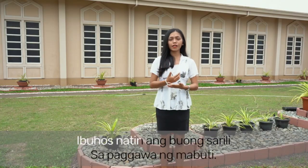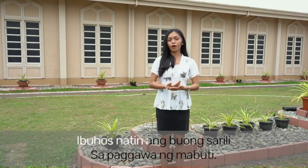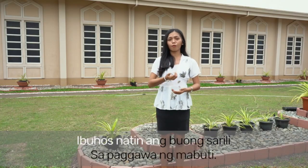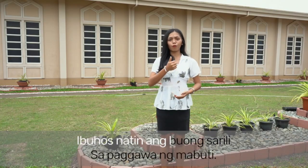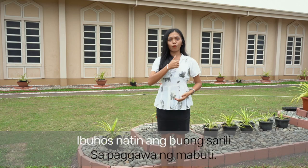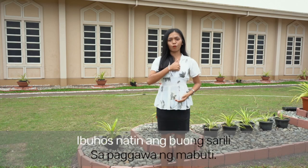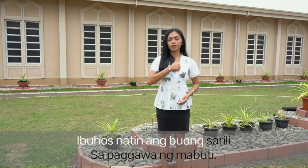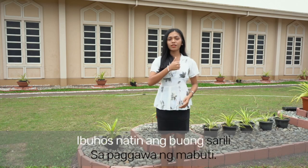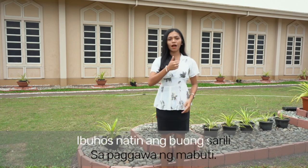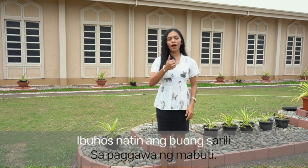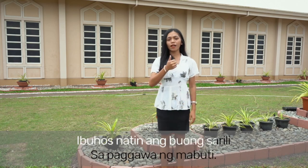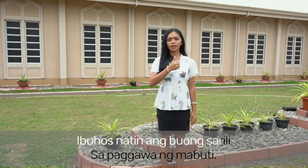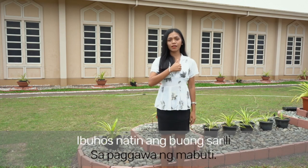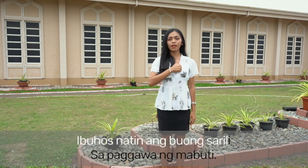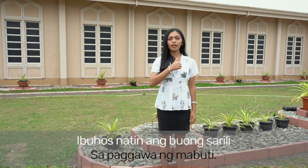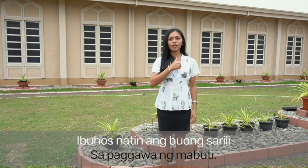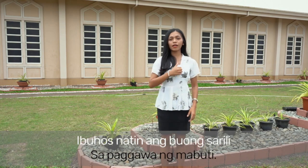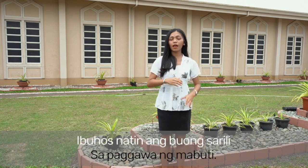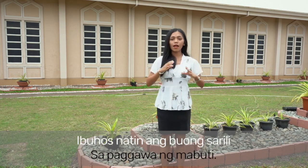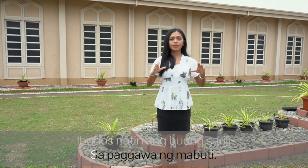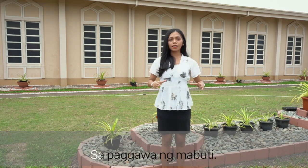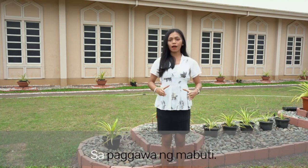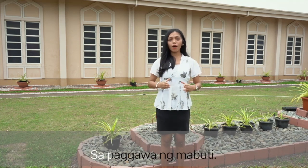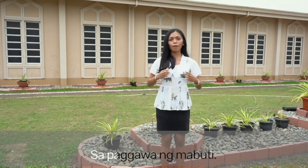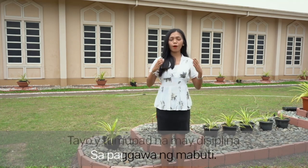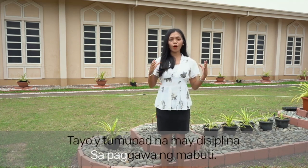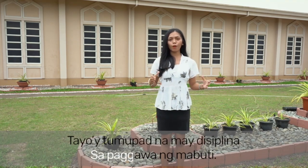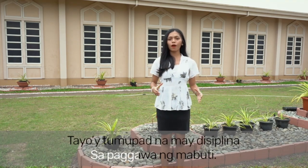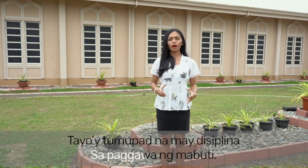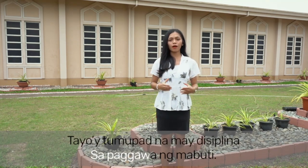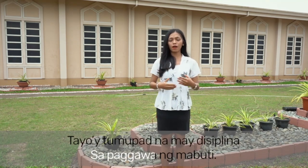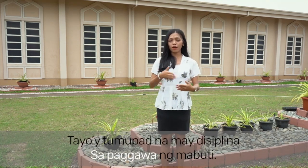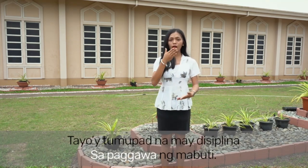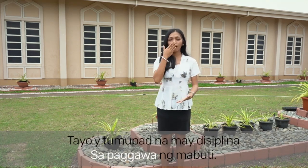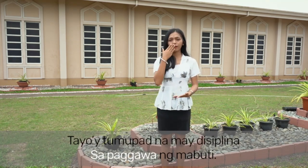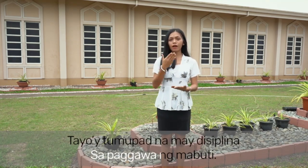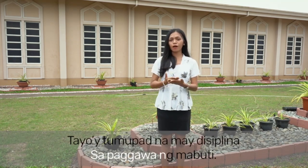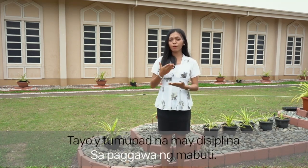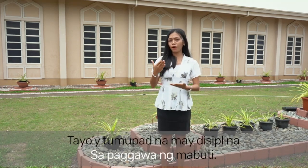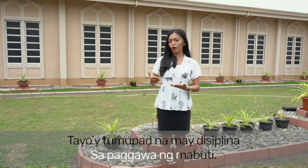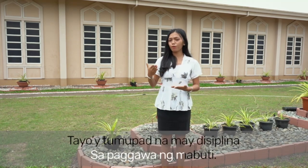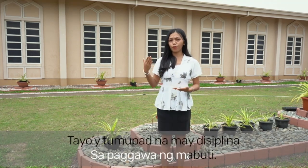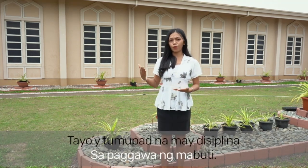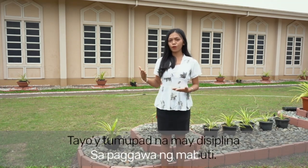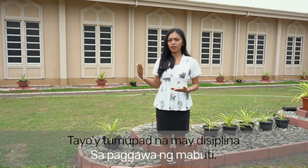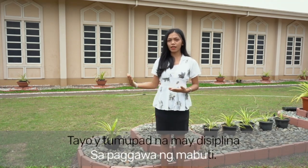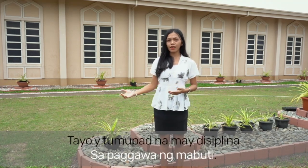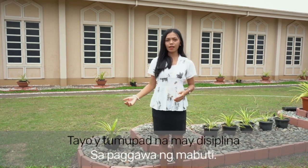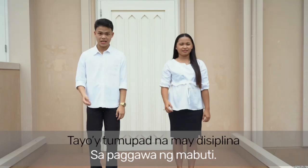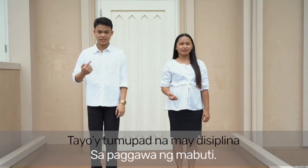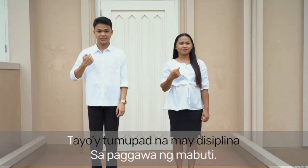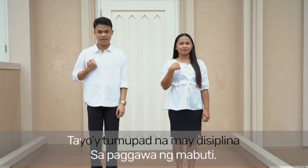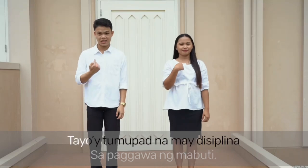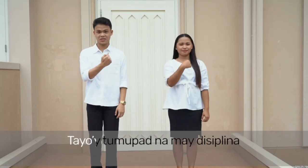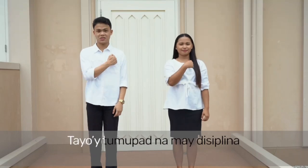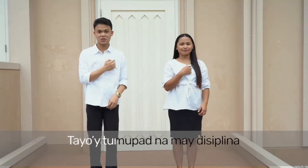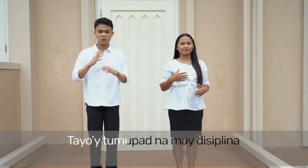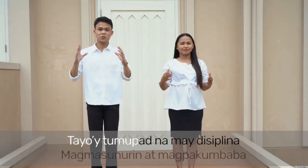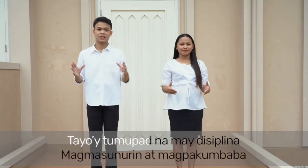ang buong sarili sa paggawa ng mabuti. Tayo'y tumupad